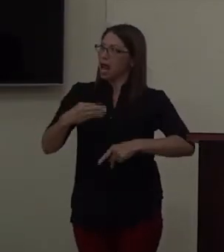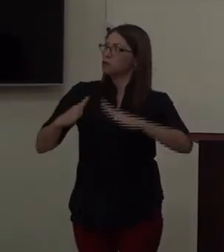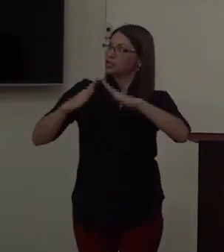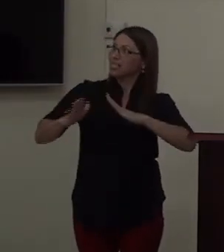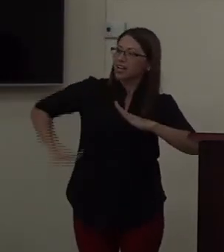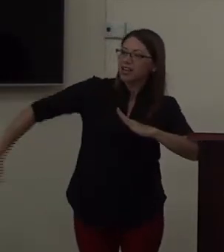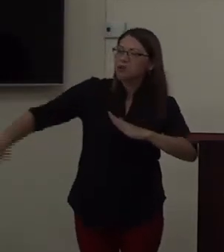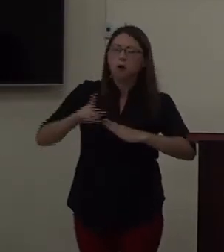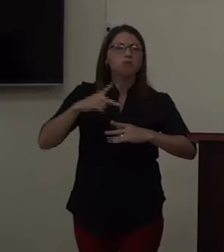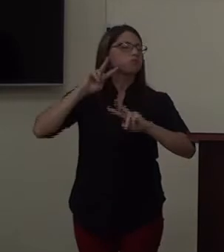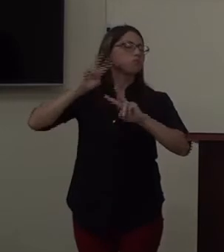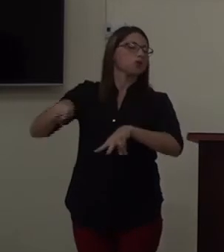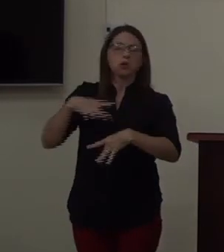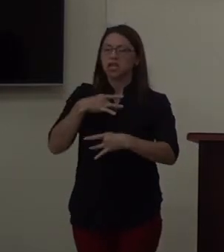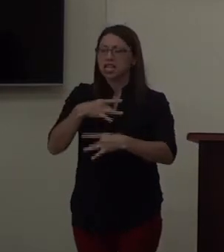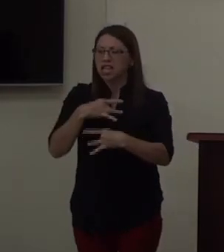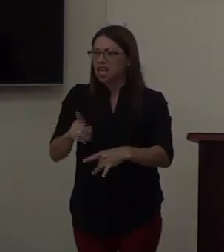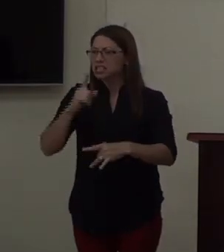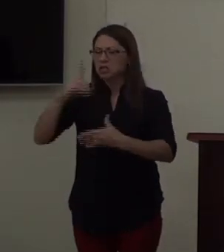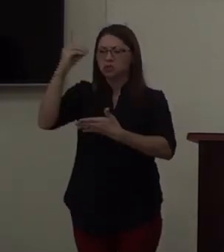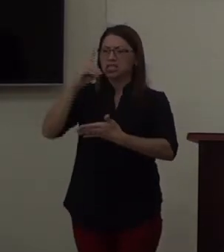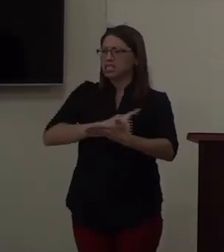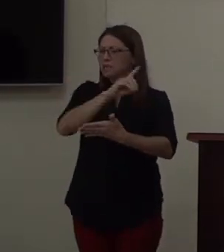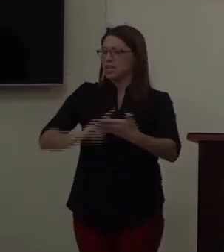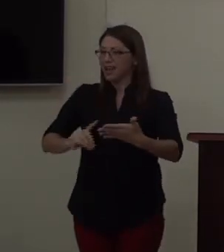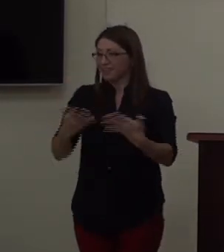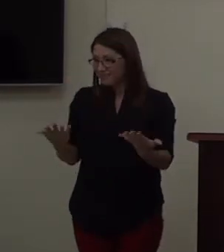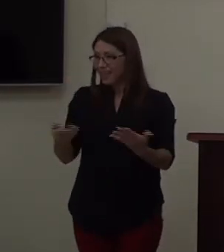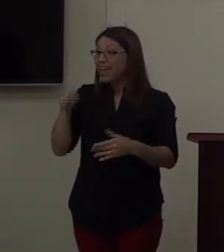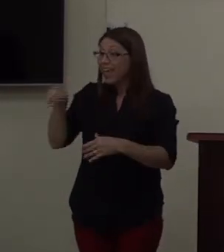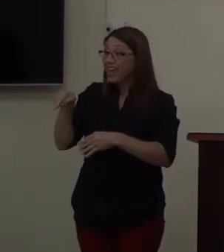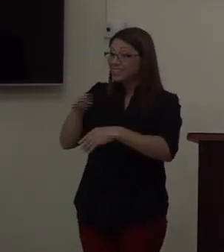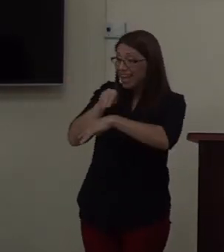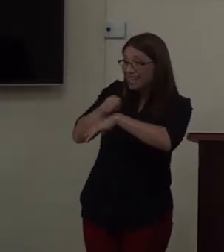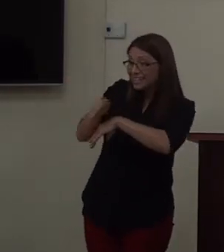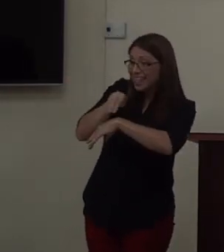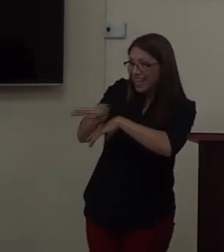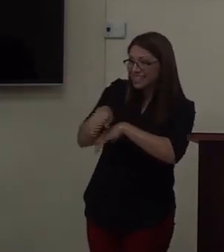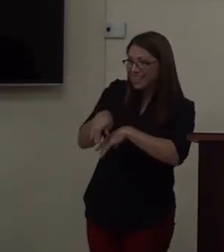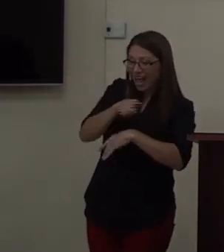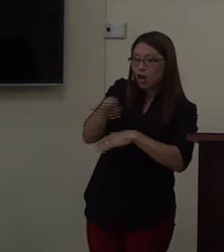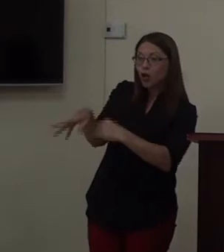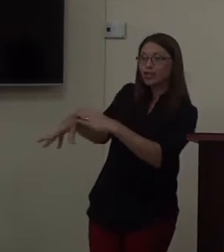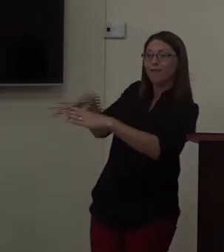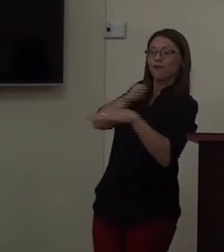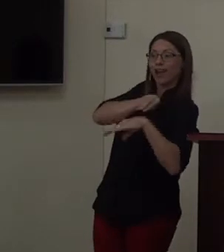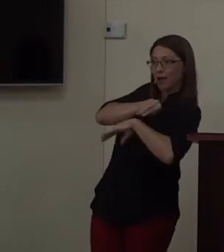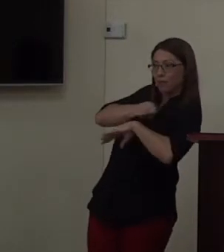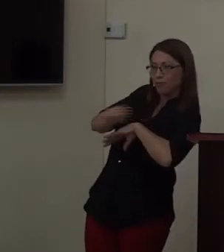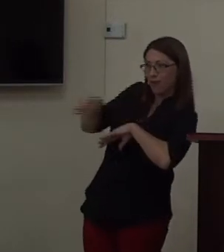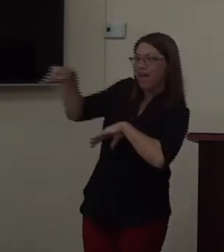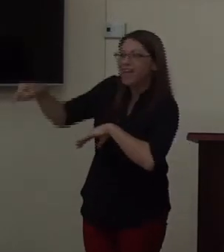tienen interés, más bien nos discriminan, etc. Entonces, esa incidencia de los de fuera, ¿verdad?, del contexto local, sí